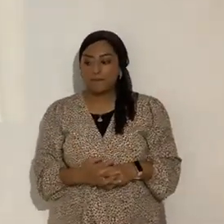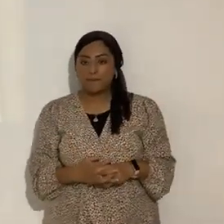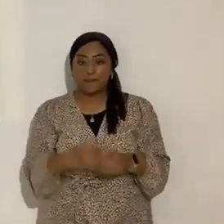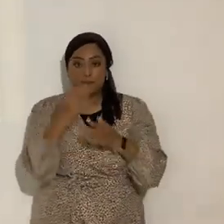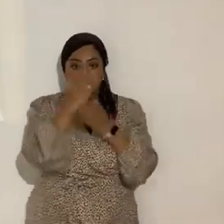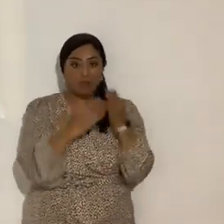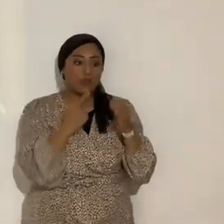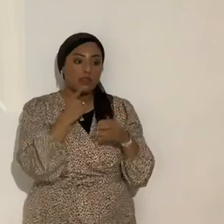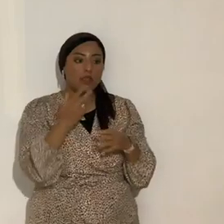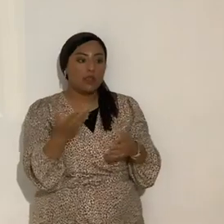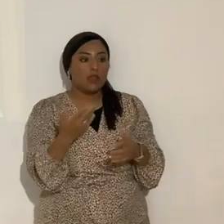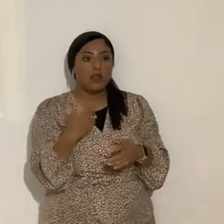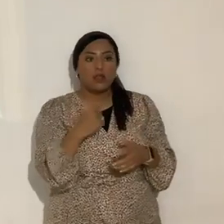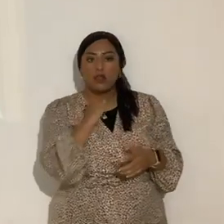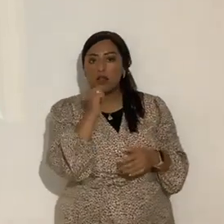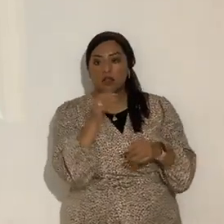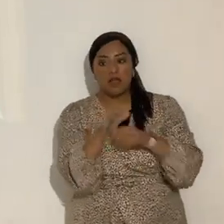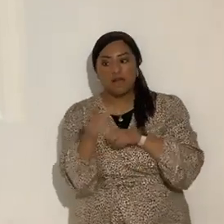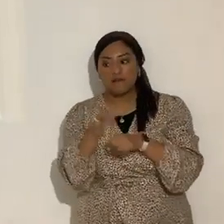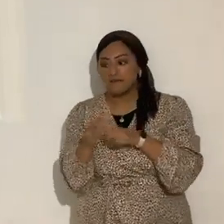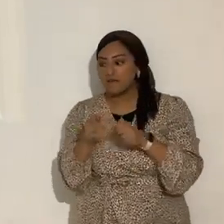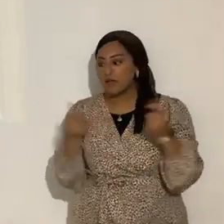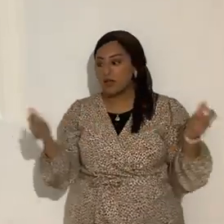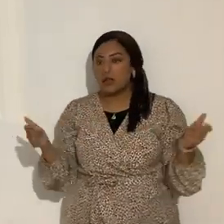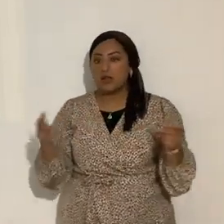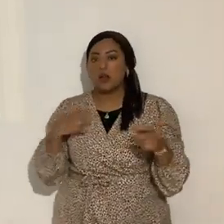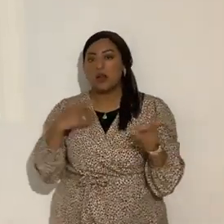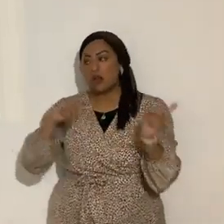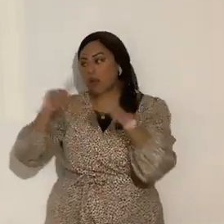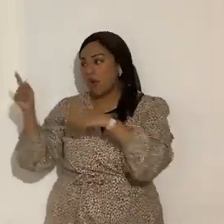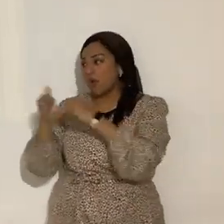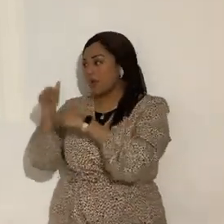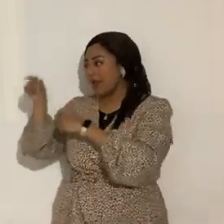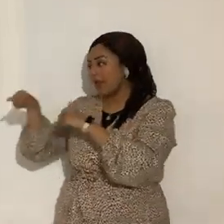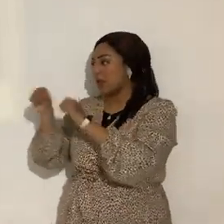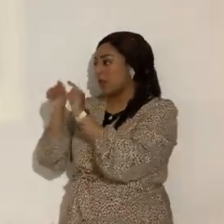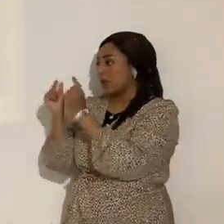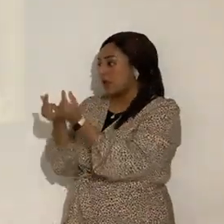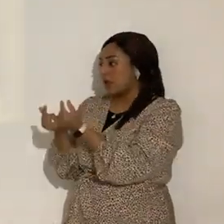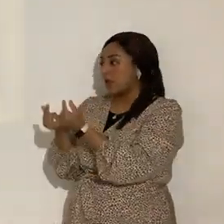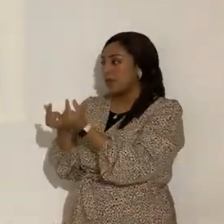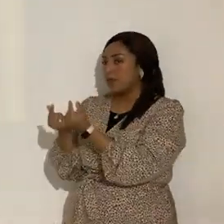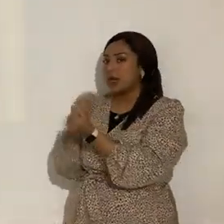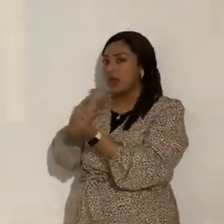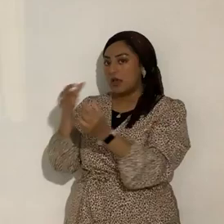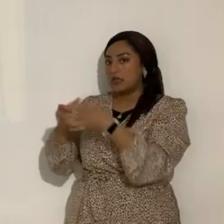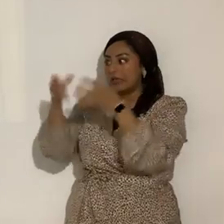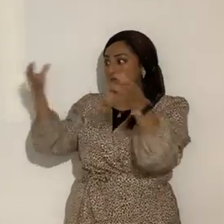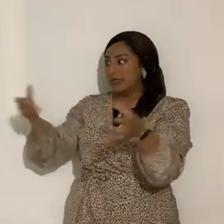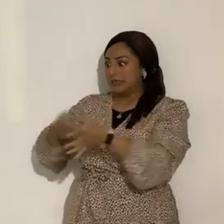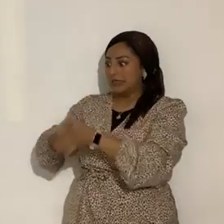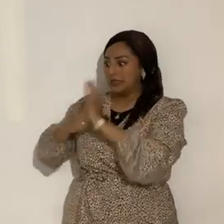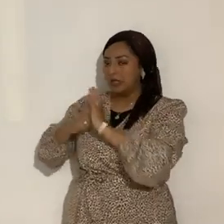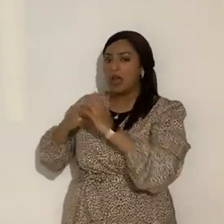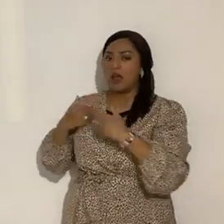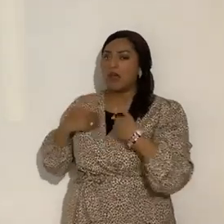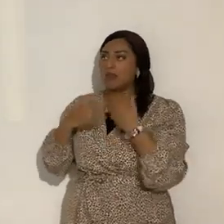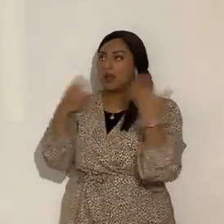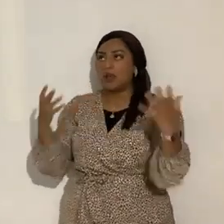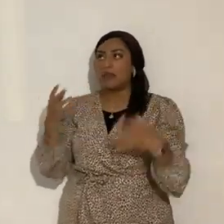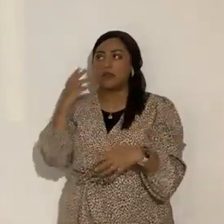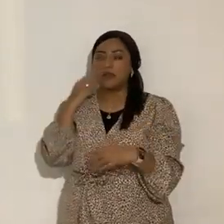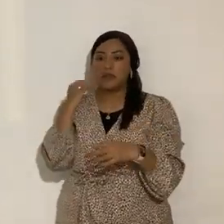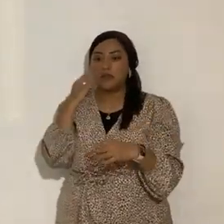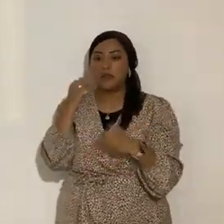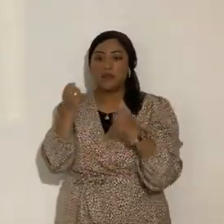Una cosa es que digan, no yo doy el ancho, no, me voy con ese grupo que no es tan exigente. De eso tengo mucha experiencia,